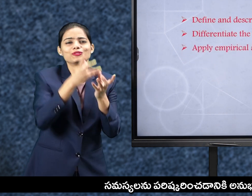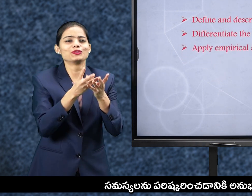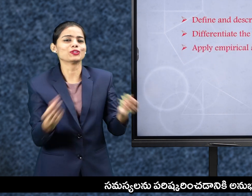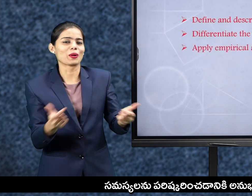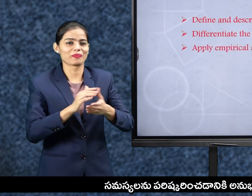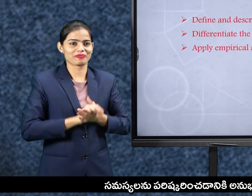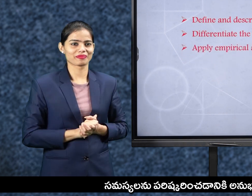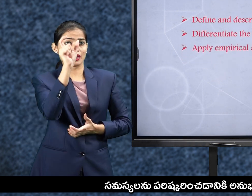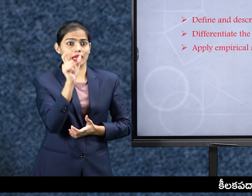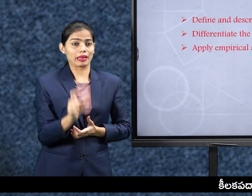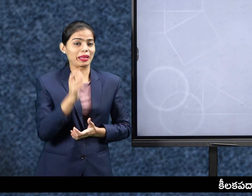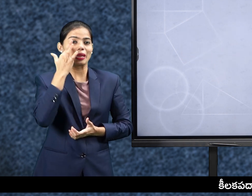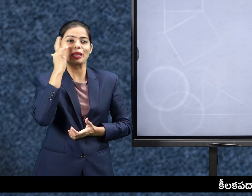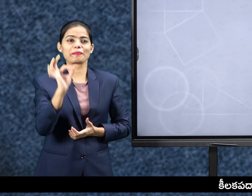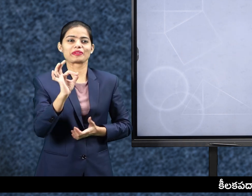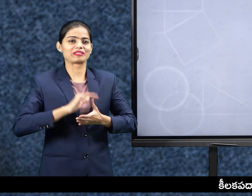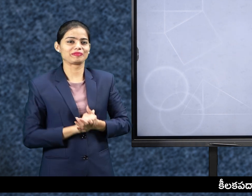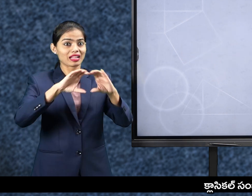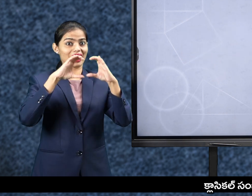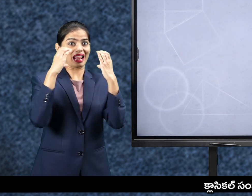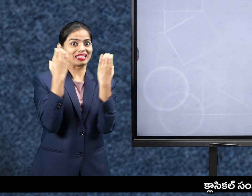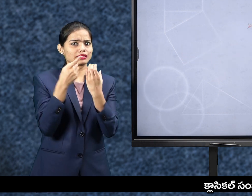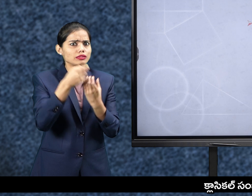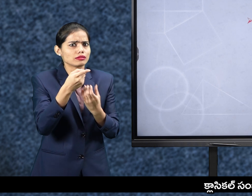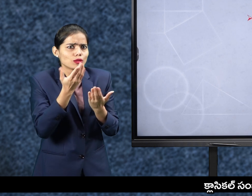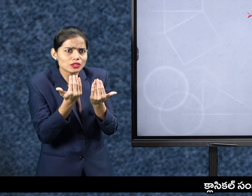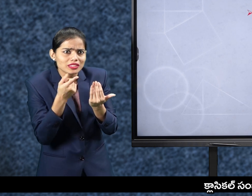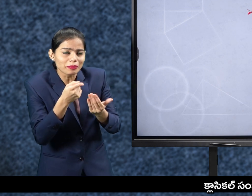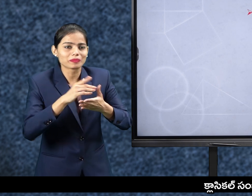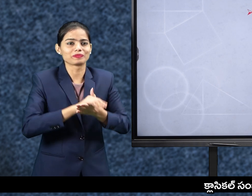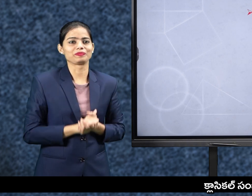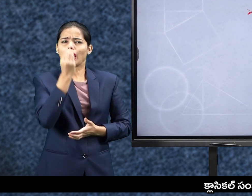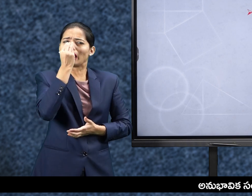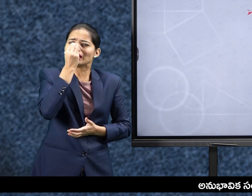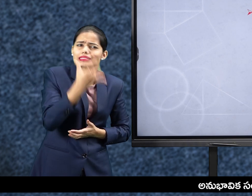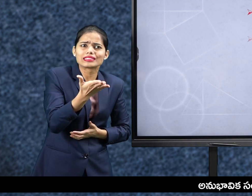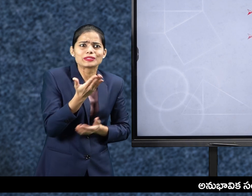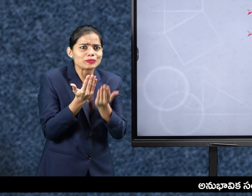వర్తింపచేయటం నేర్చుకుంటారు. కీలక పదాలు: క్లాసికల్ సంభావ్యత, అనుభావిక